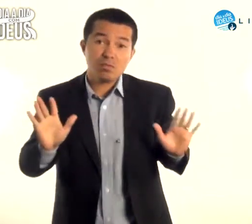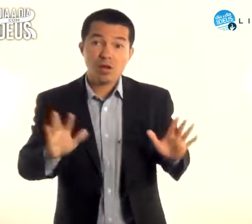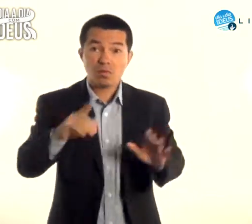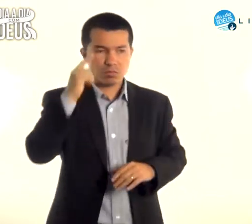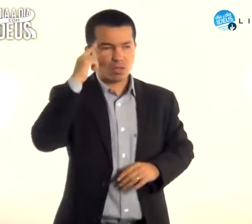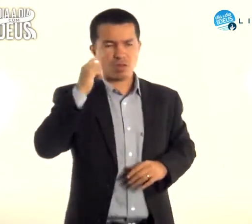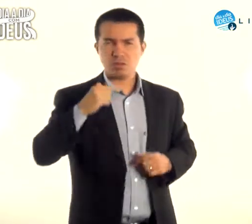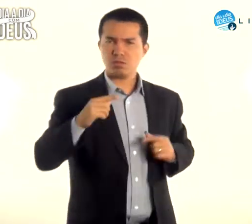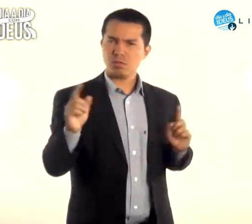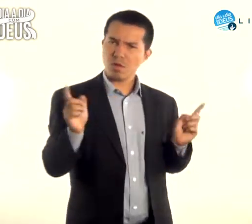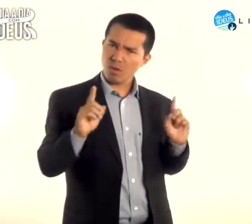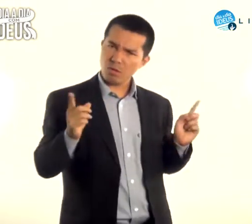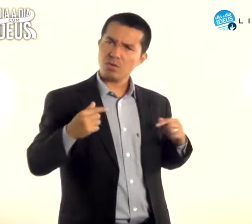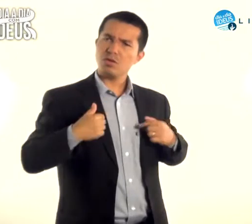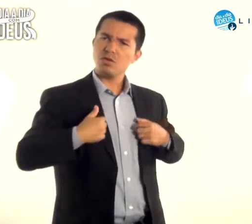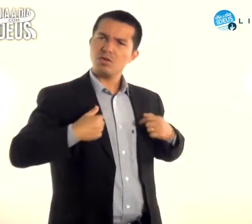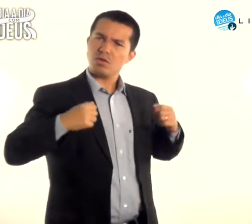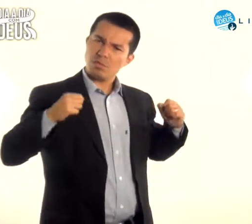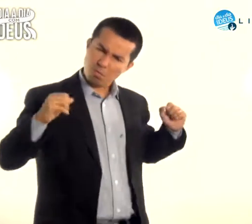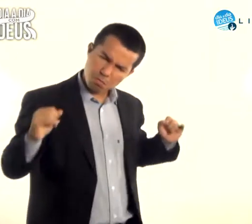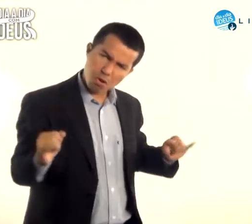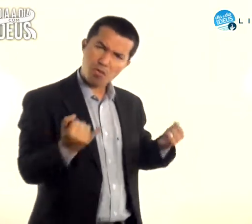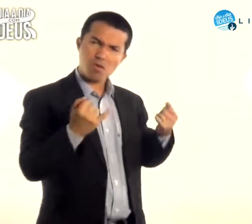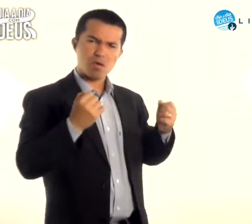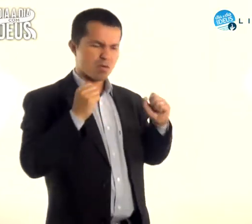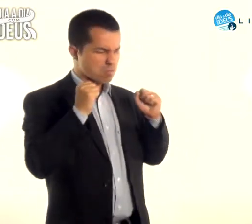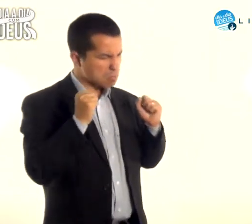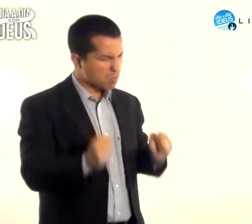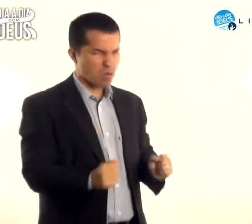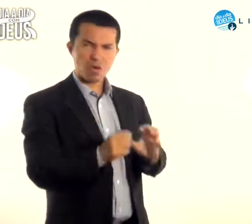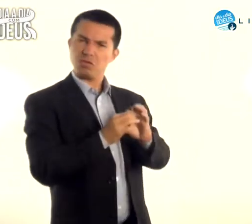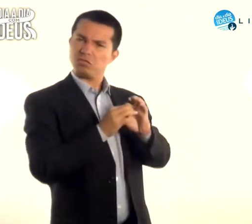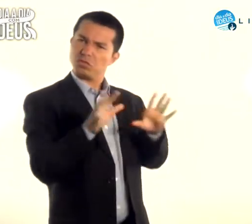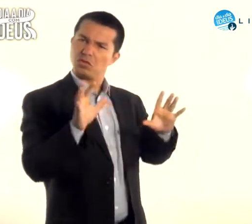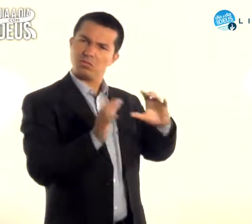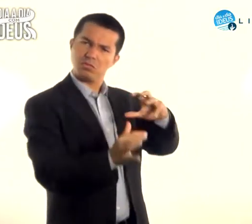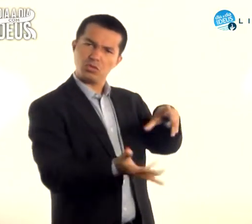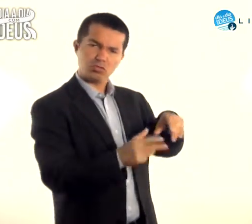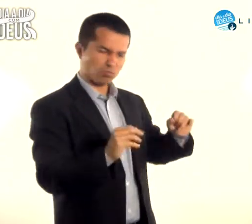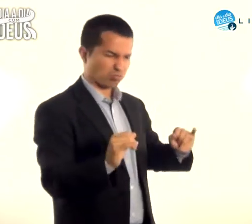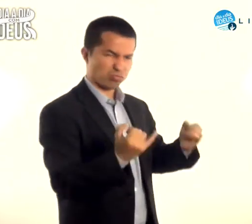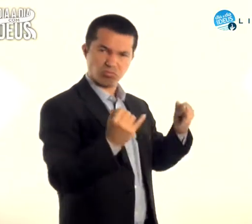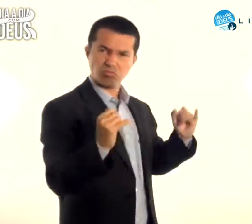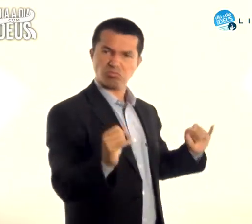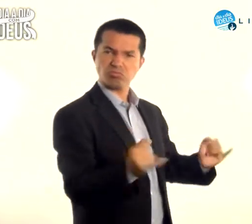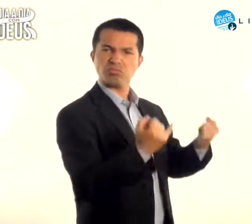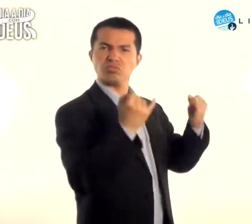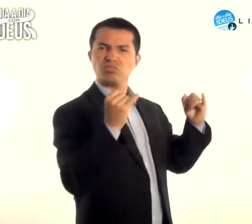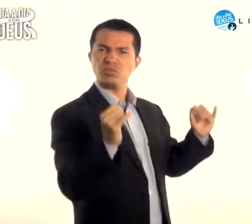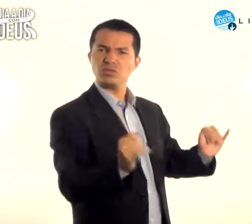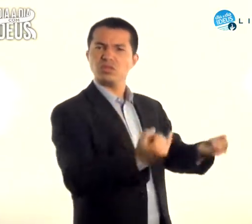merecemos todo esse prazer, toda essa possibilidade. Então, a gente vai